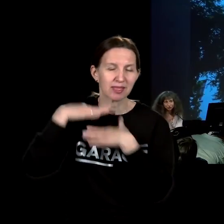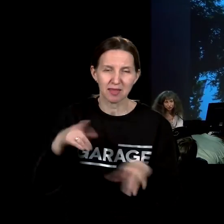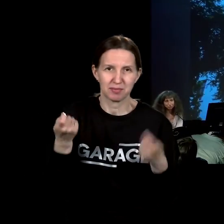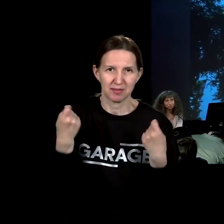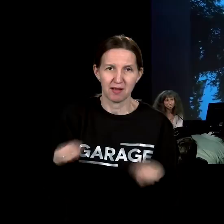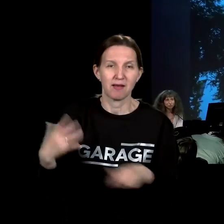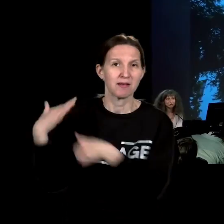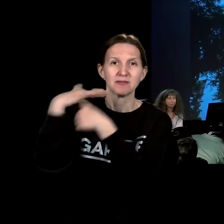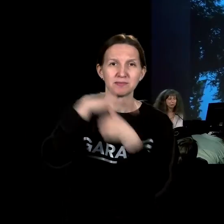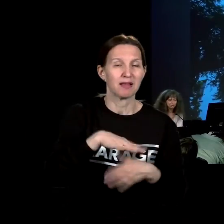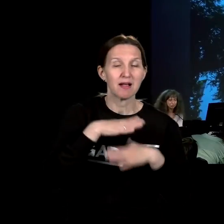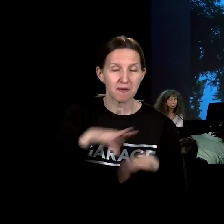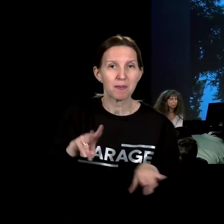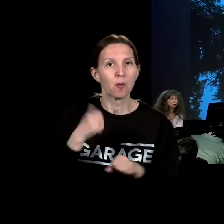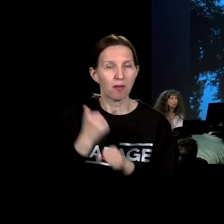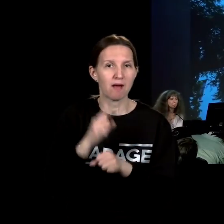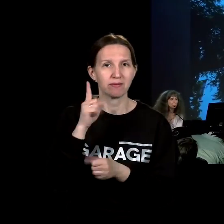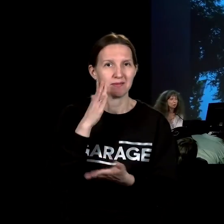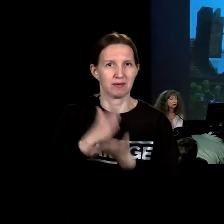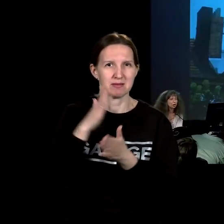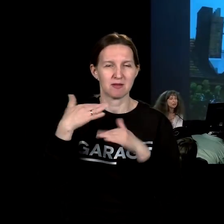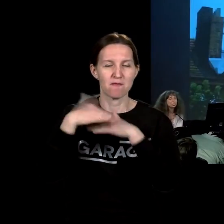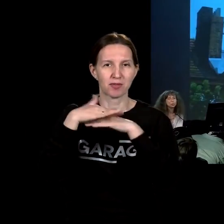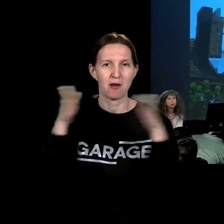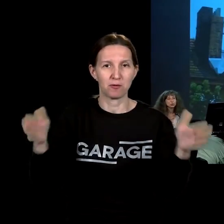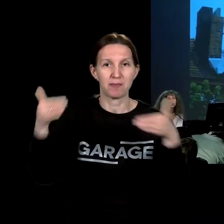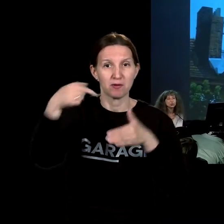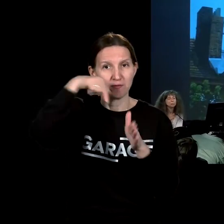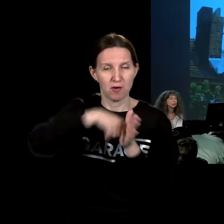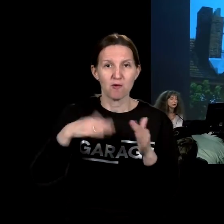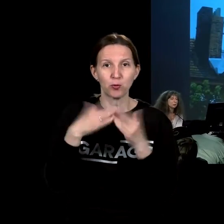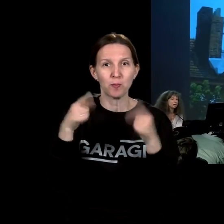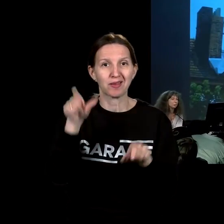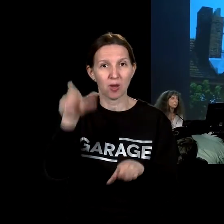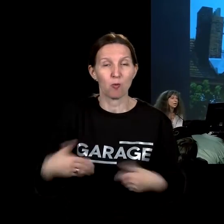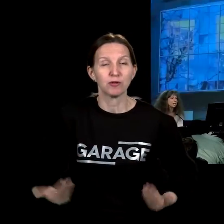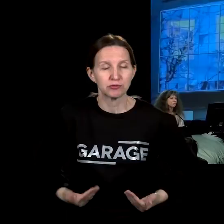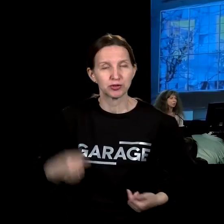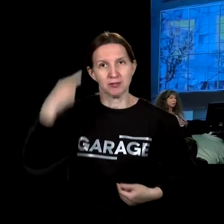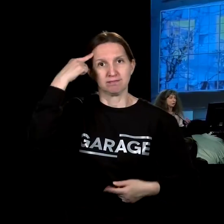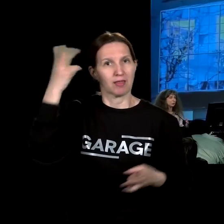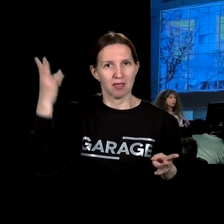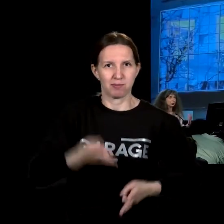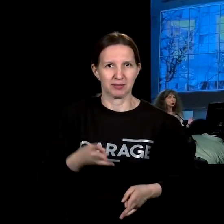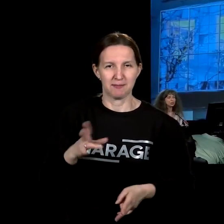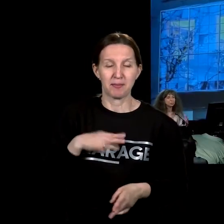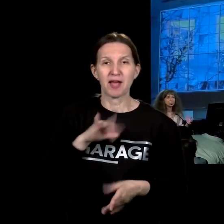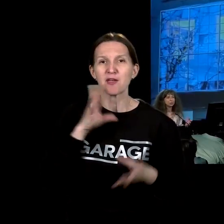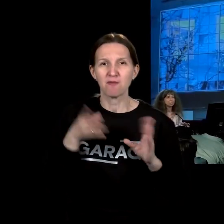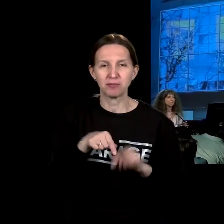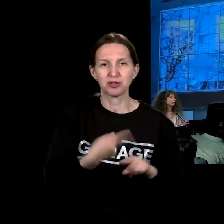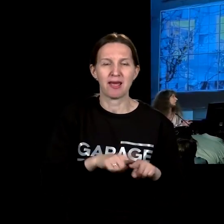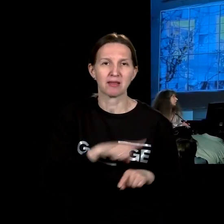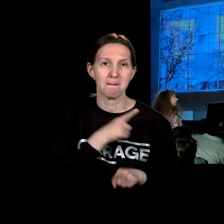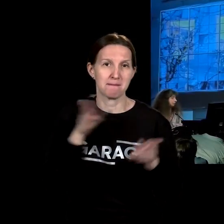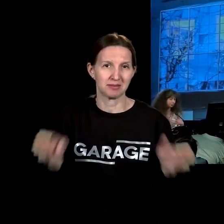один вертолет, но эта вертолетная площадка в его доме, жилье художника, для него была необходима. И вообще сама эта мастерская была